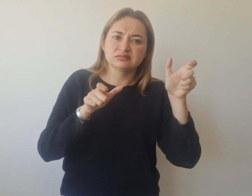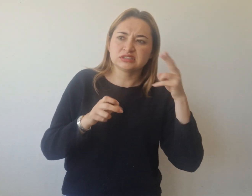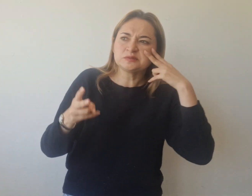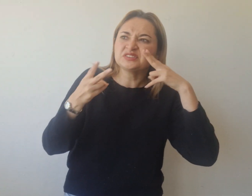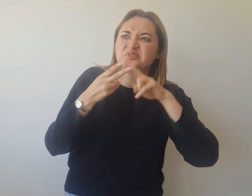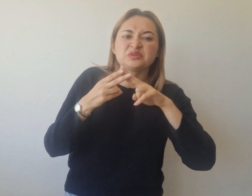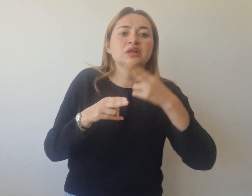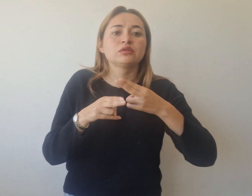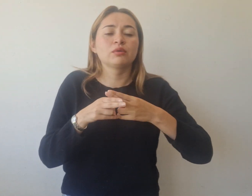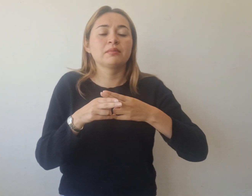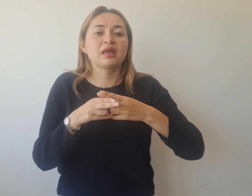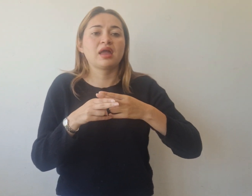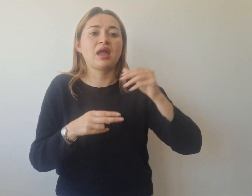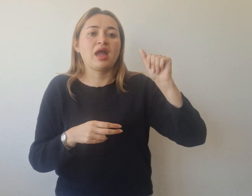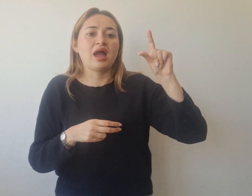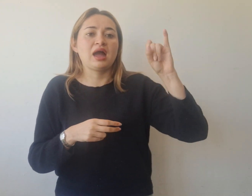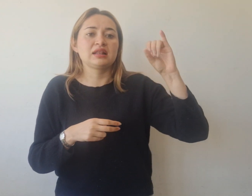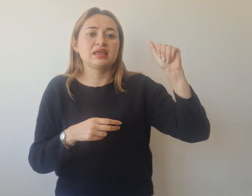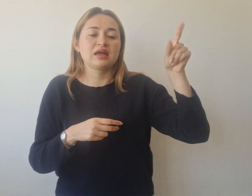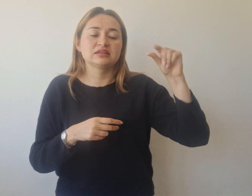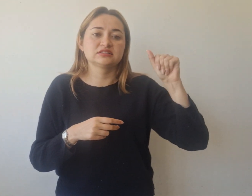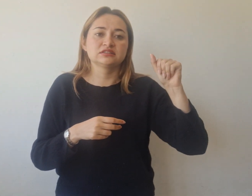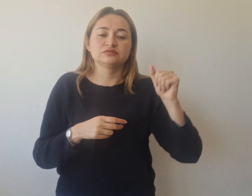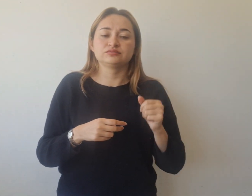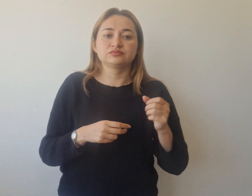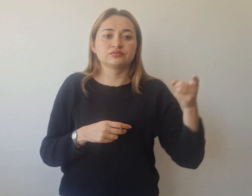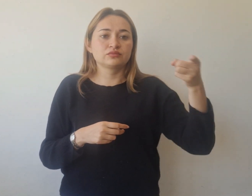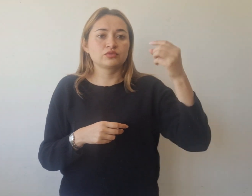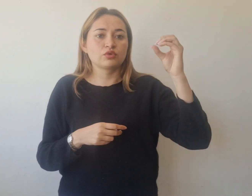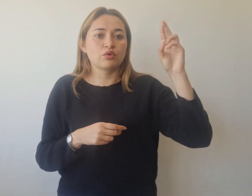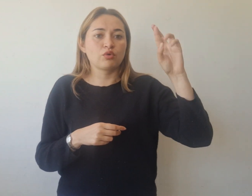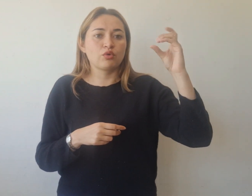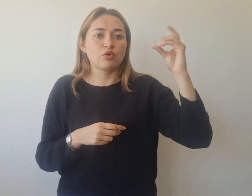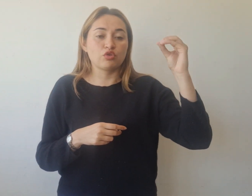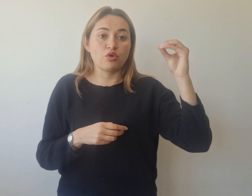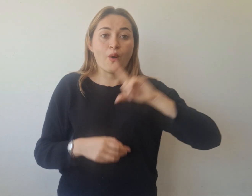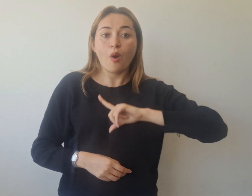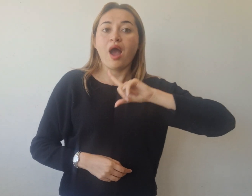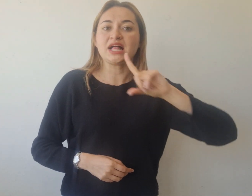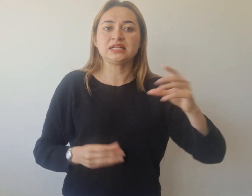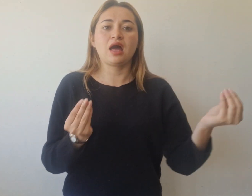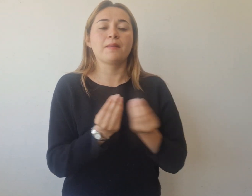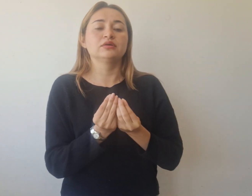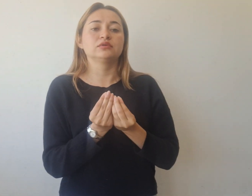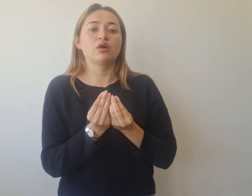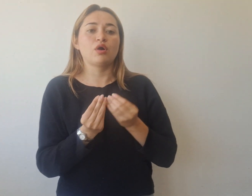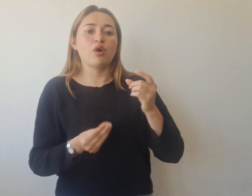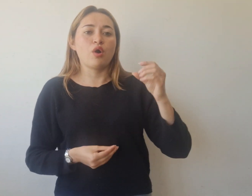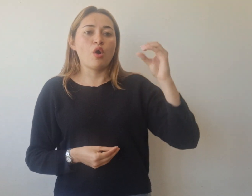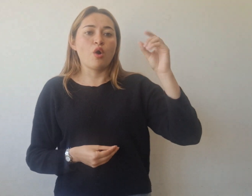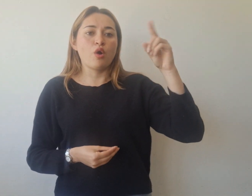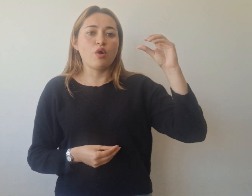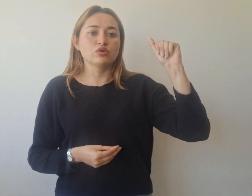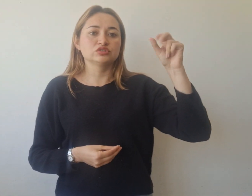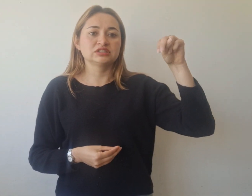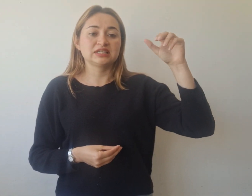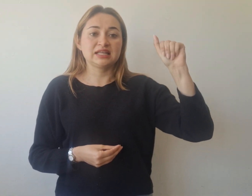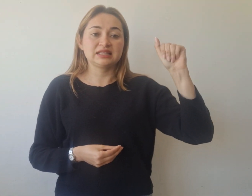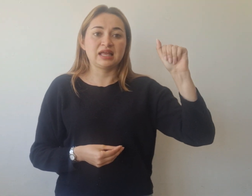alias gordo líder de la estructura Osama nietzsche coco los encargados de